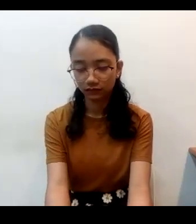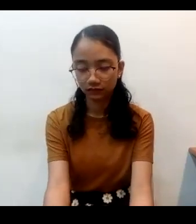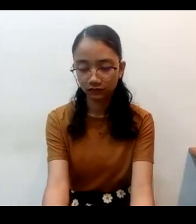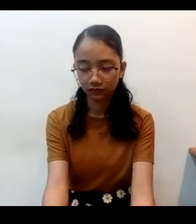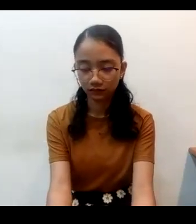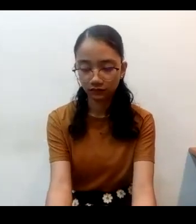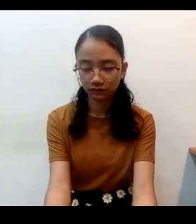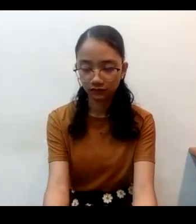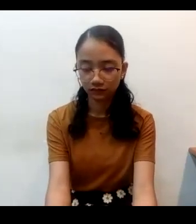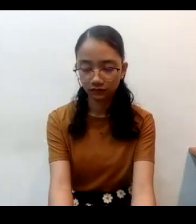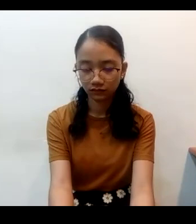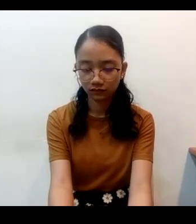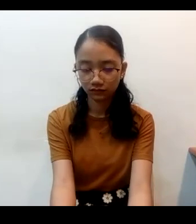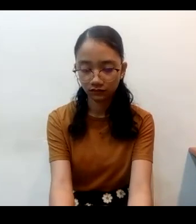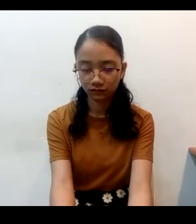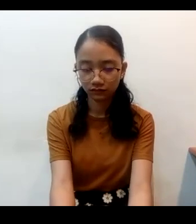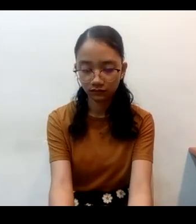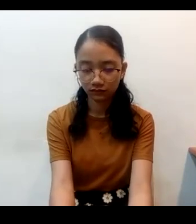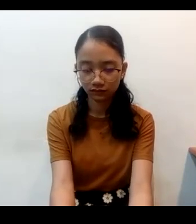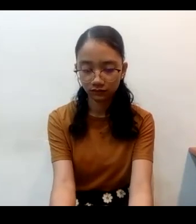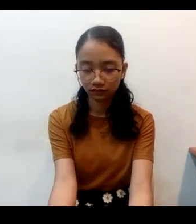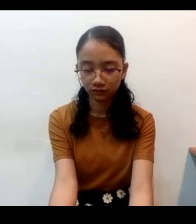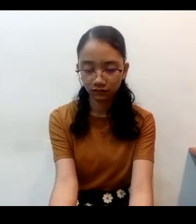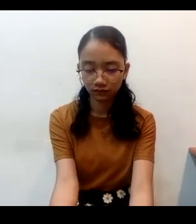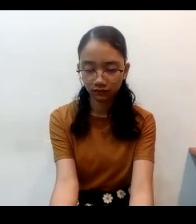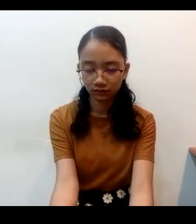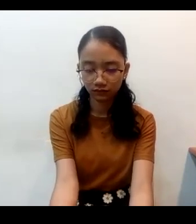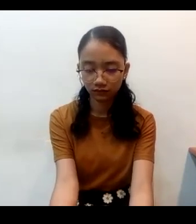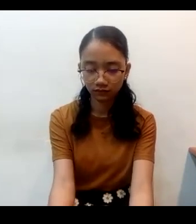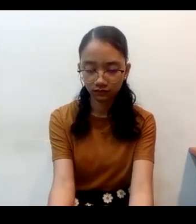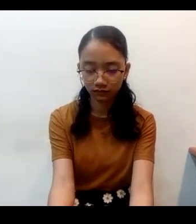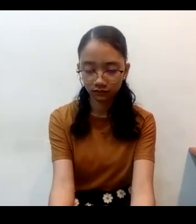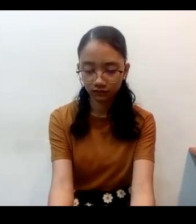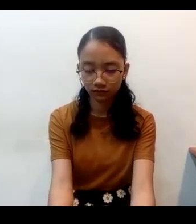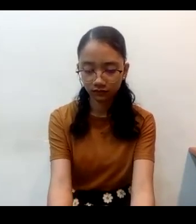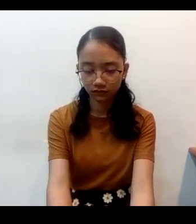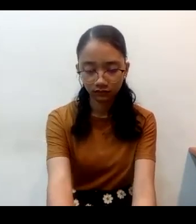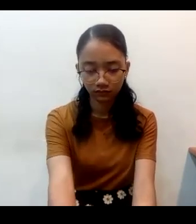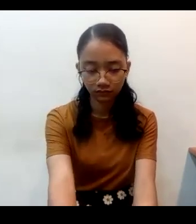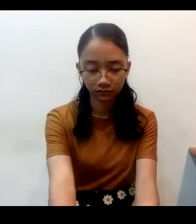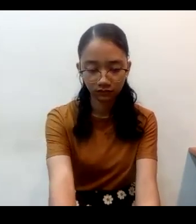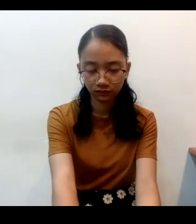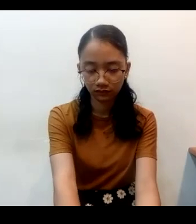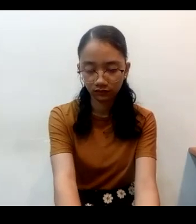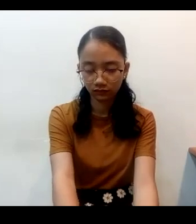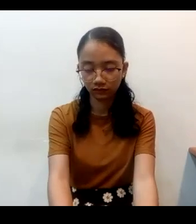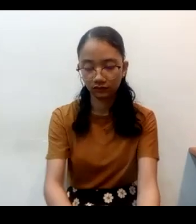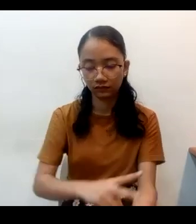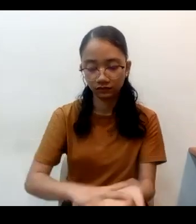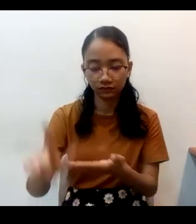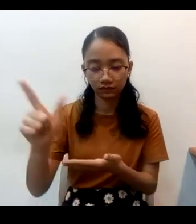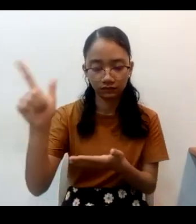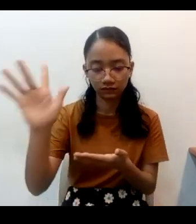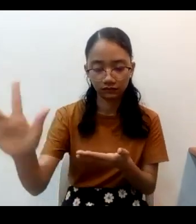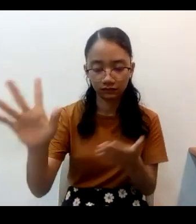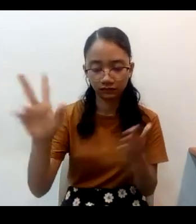ng Siloam na ang kahulugan ay sinugo. Humayo nga siya at nagugas at bumalik na nakakakita. And verse